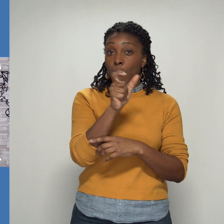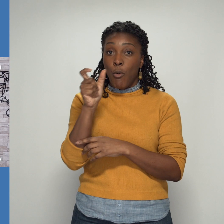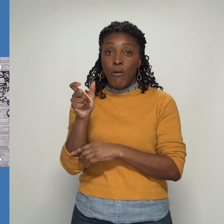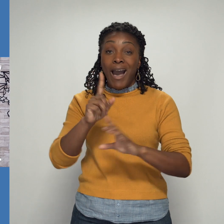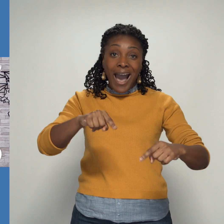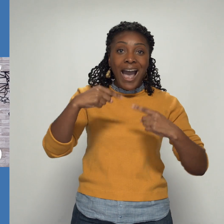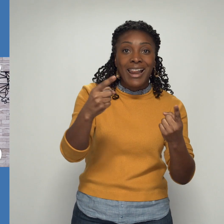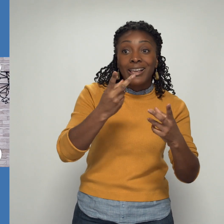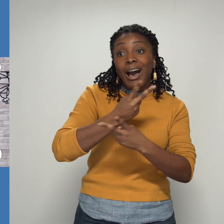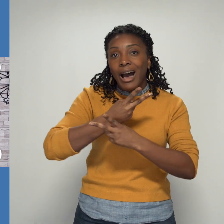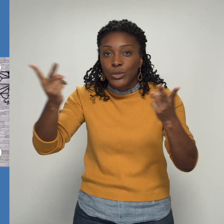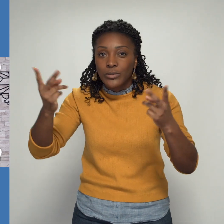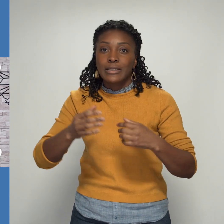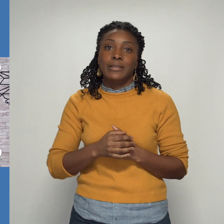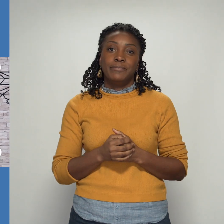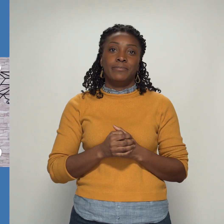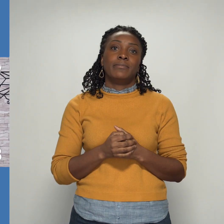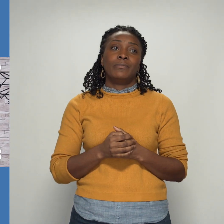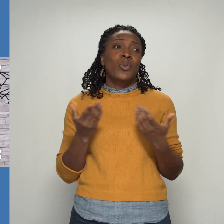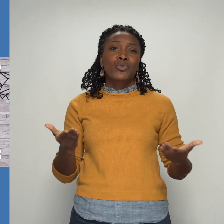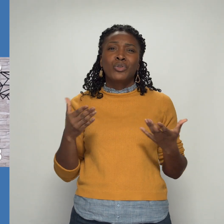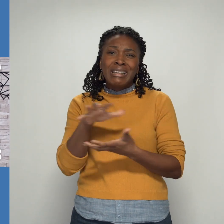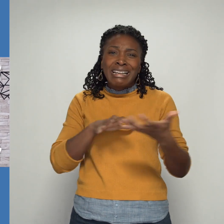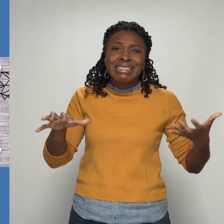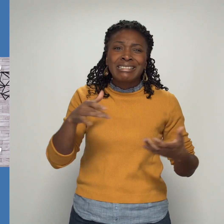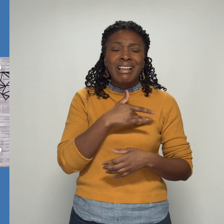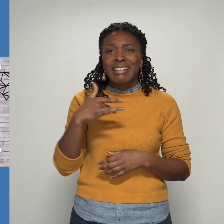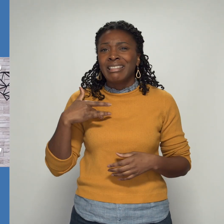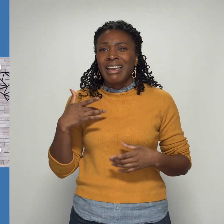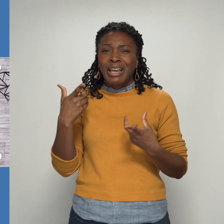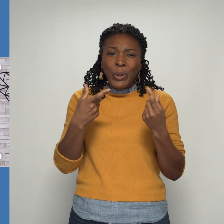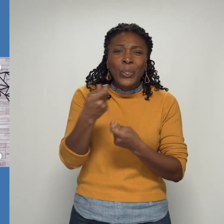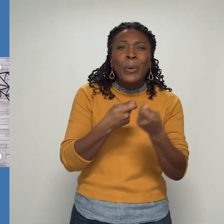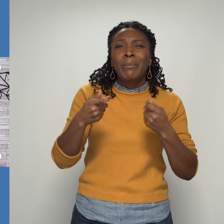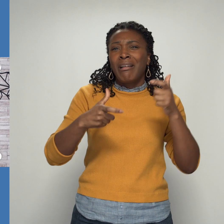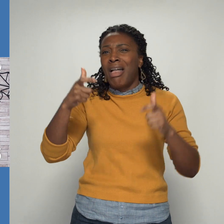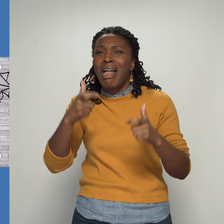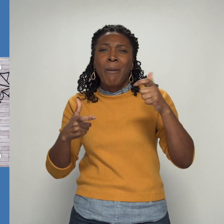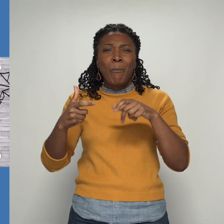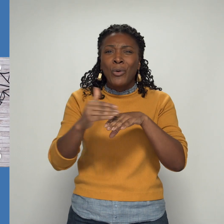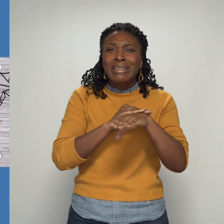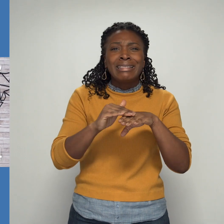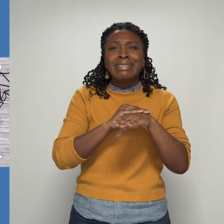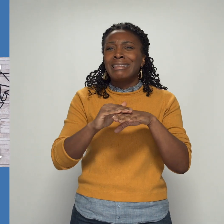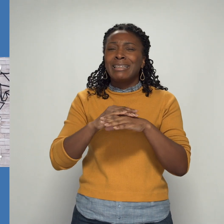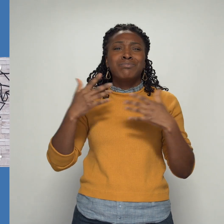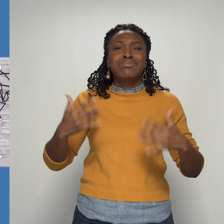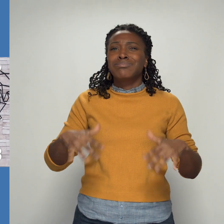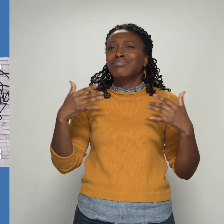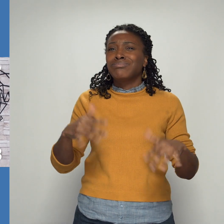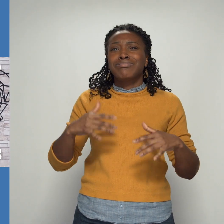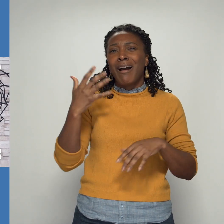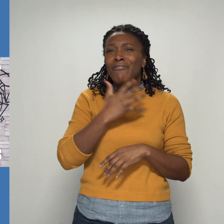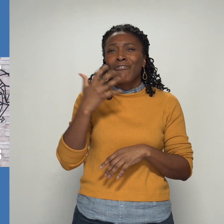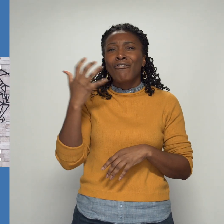mots, « aller » et « annoncer ». Dans un monde où les crises sanitaires, économiques, politiques, territoriales déferlent comme